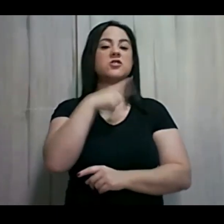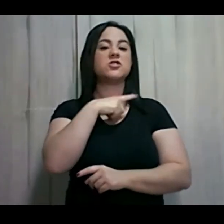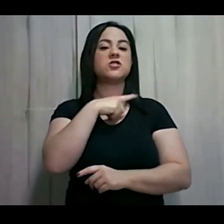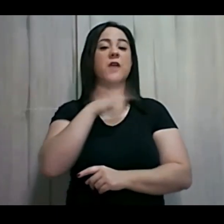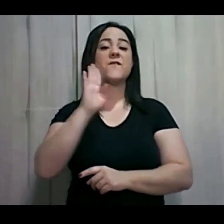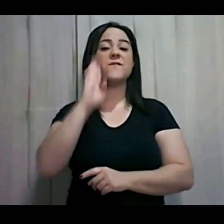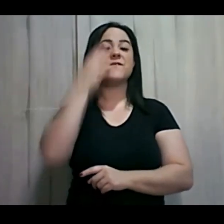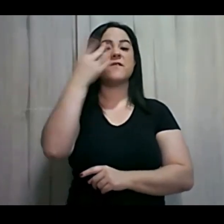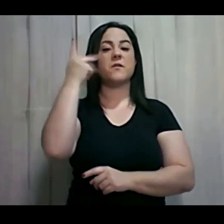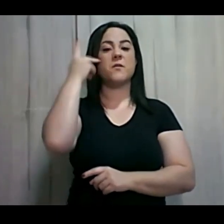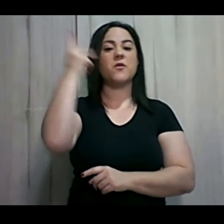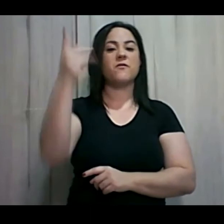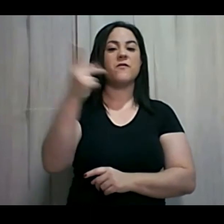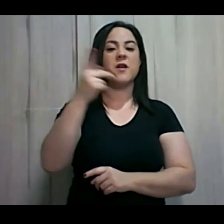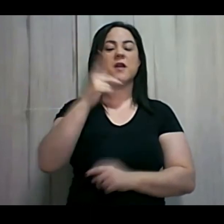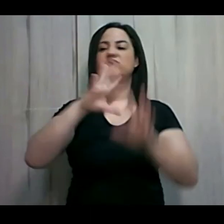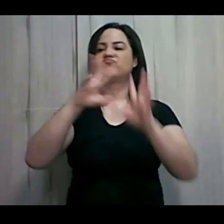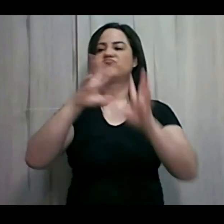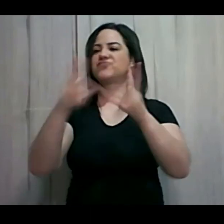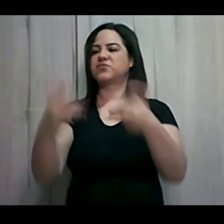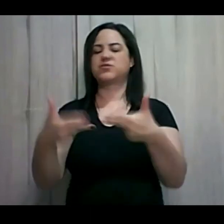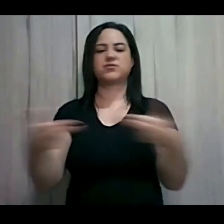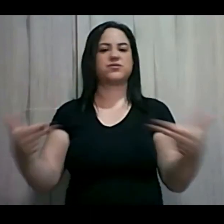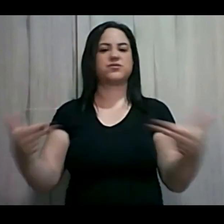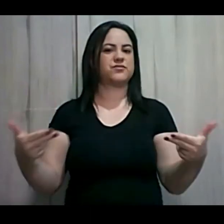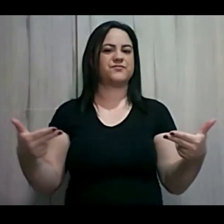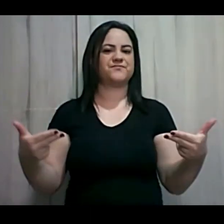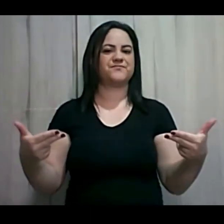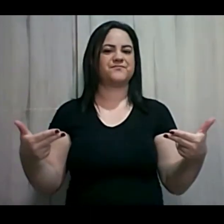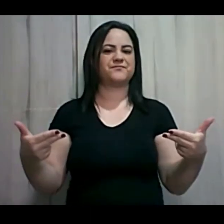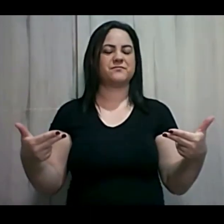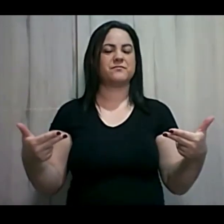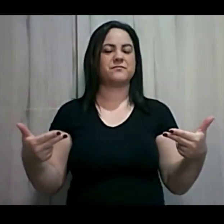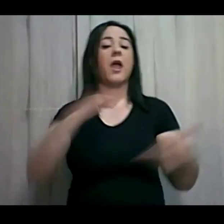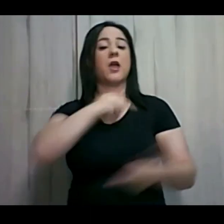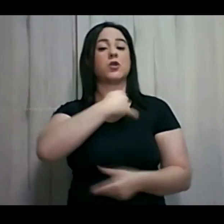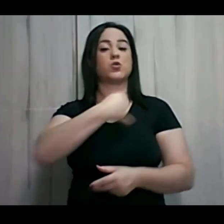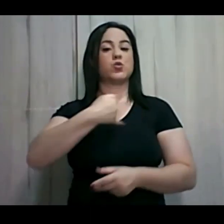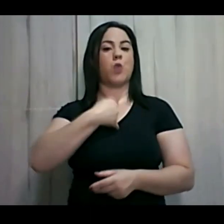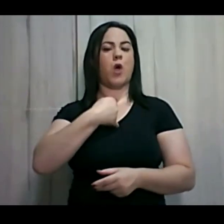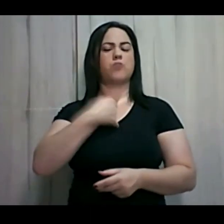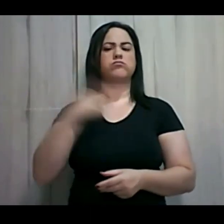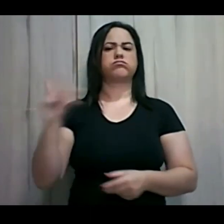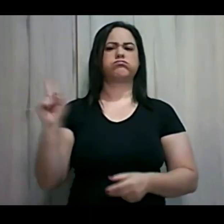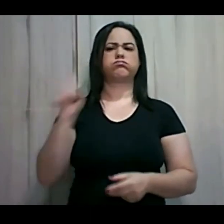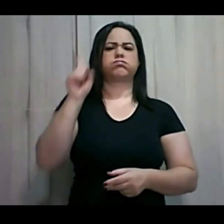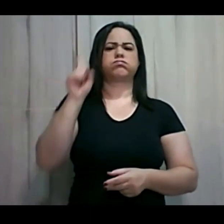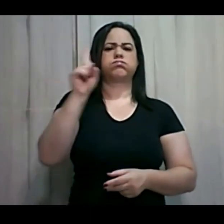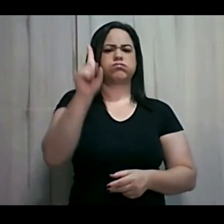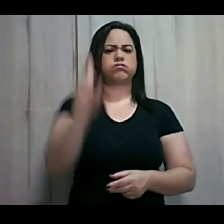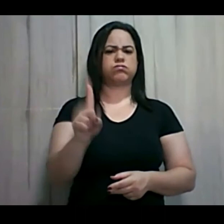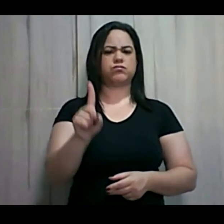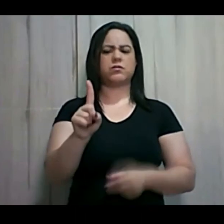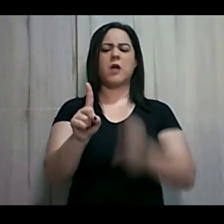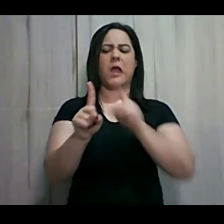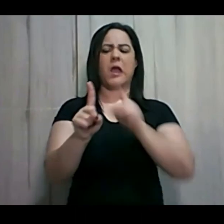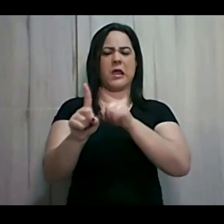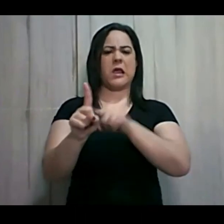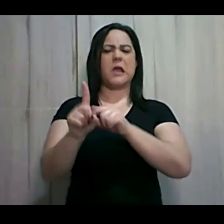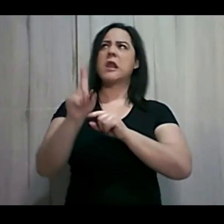de todos os tipos. João, então, se coloca como alguém que representa Deus e combate a